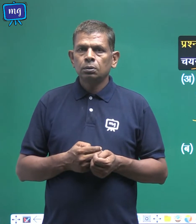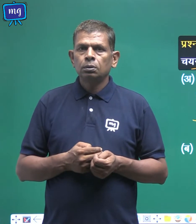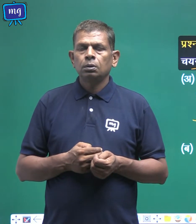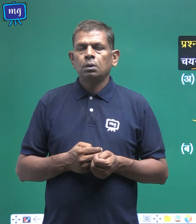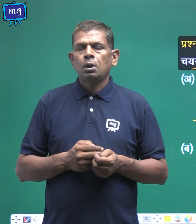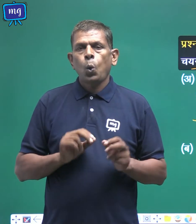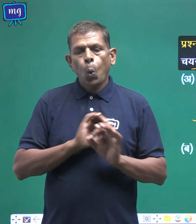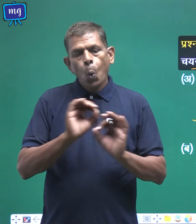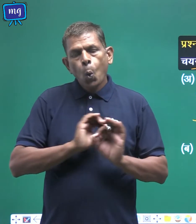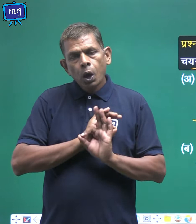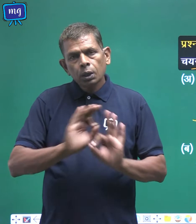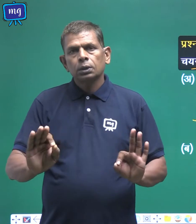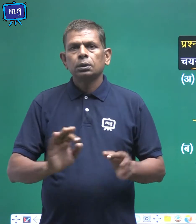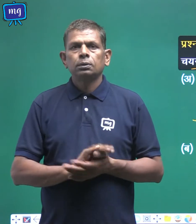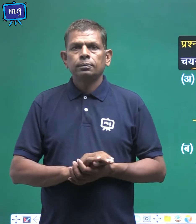पूरा कर सकते हैं।